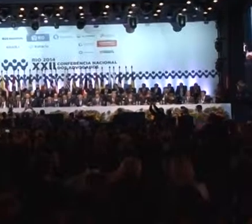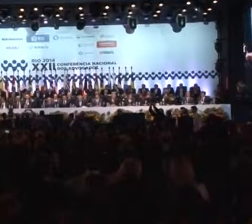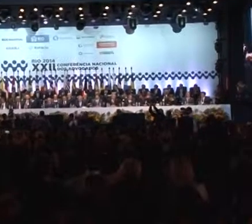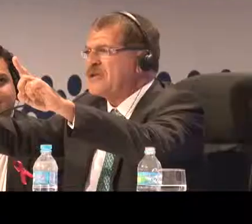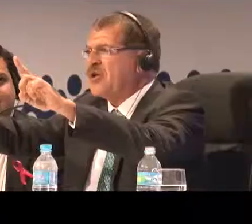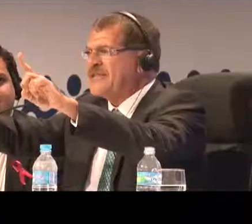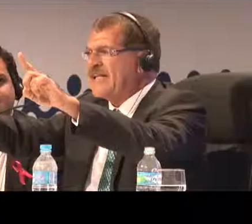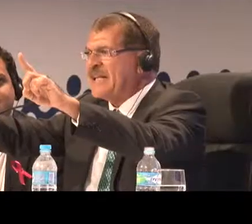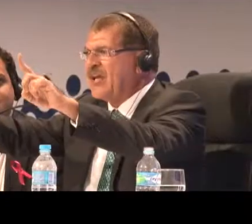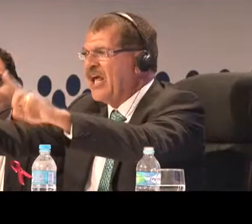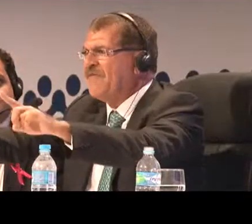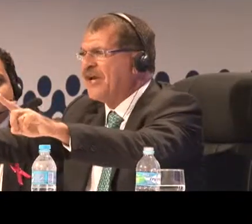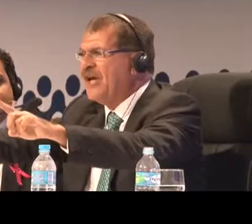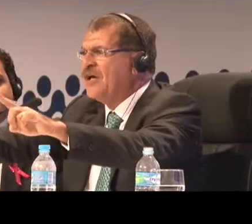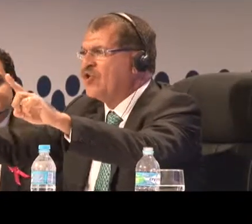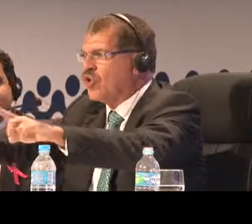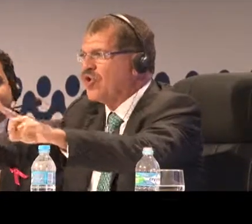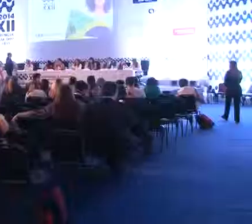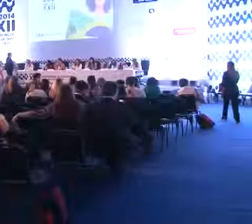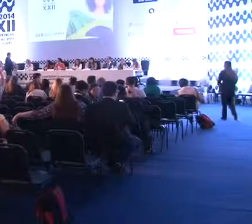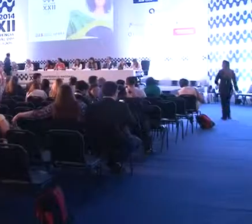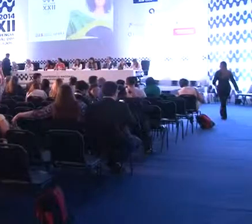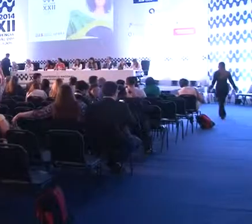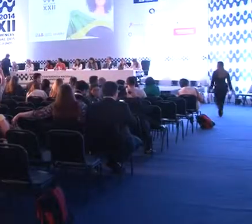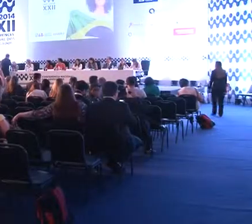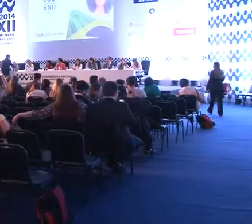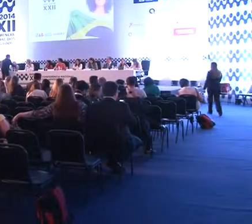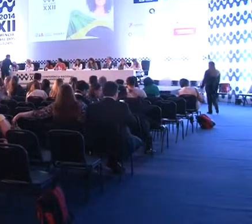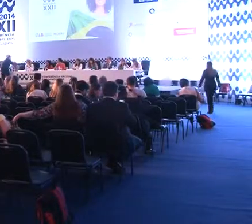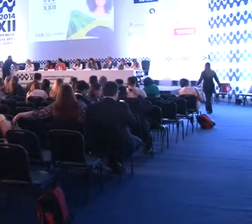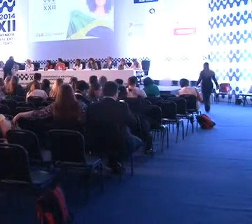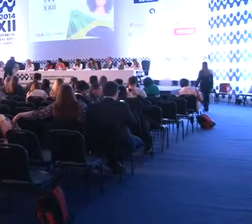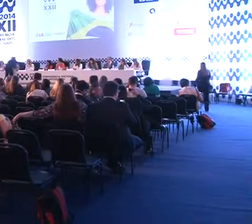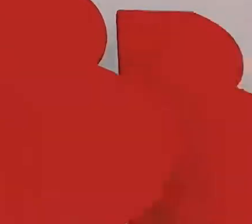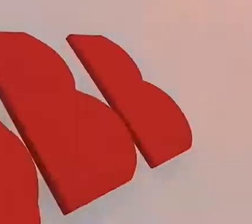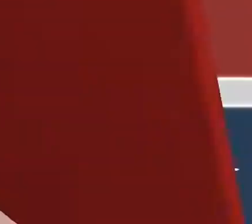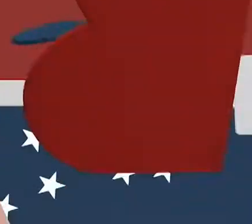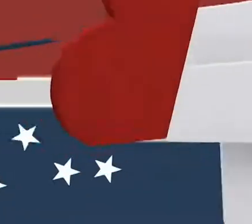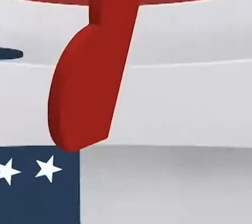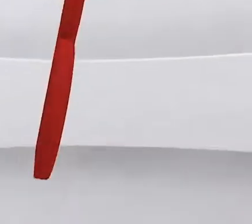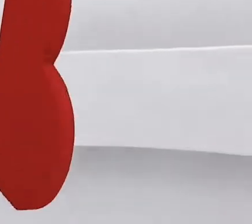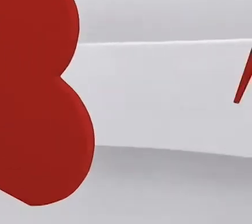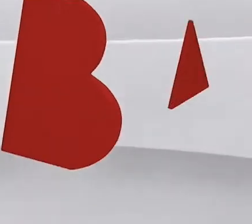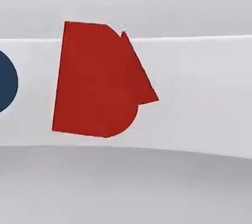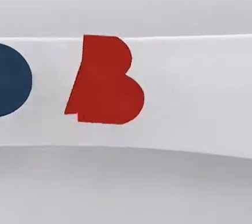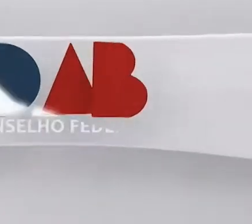debater a cada 3 anos temas atuais da agenda política nacional.